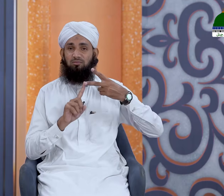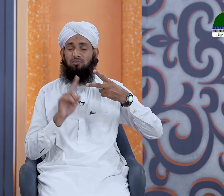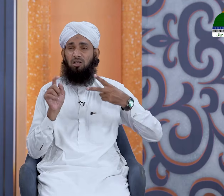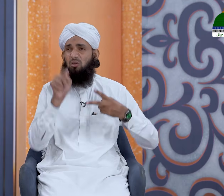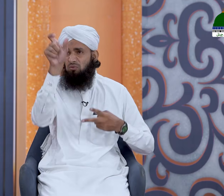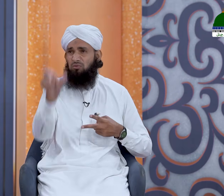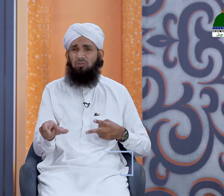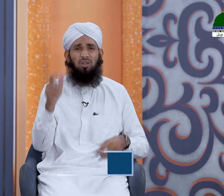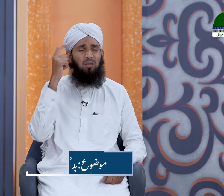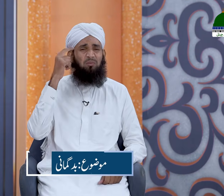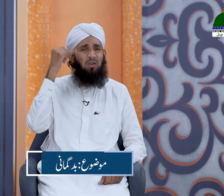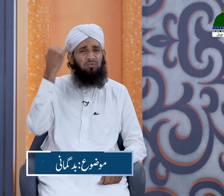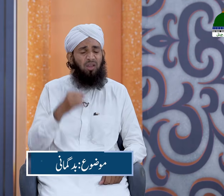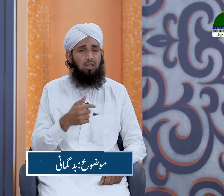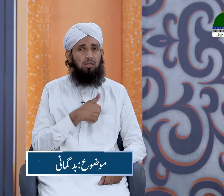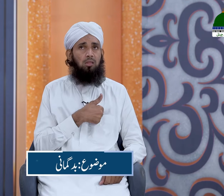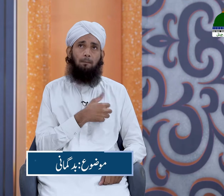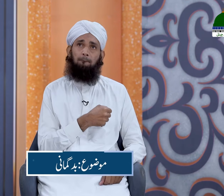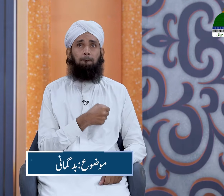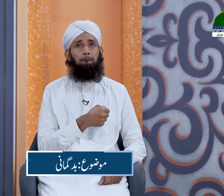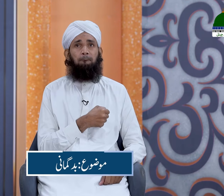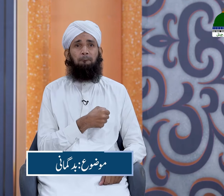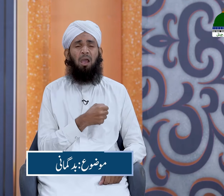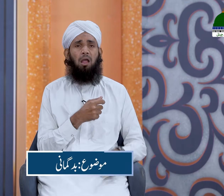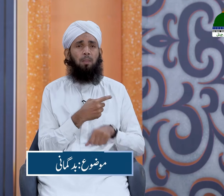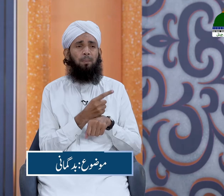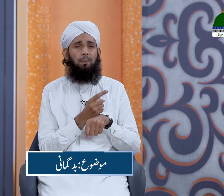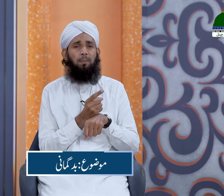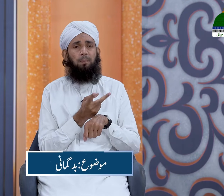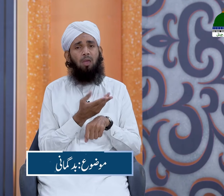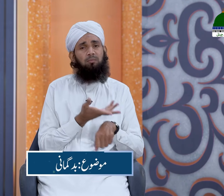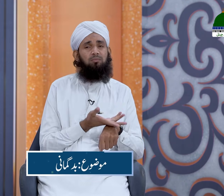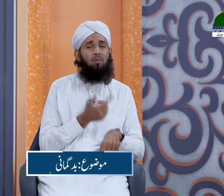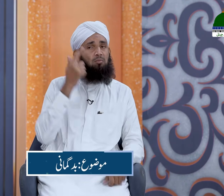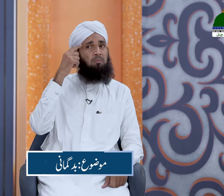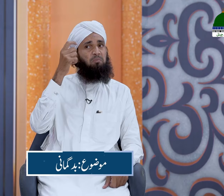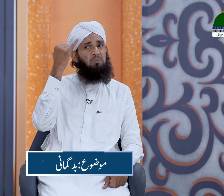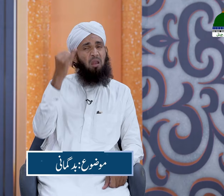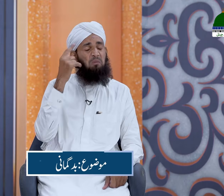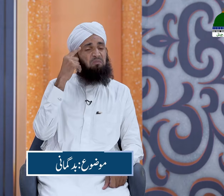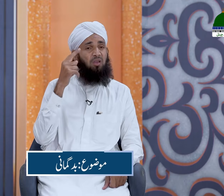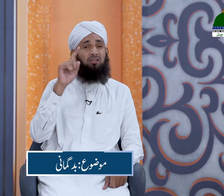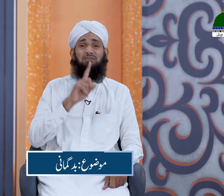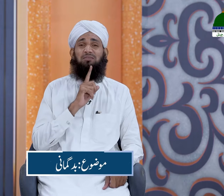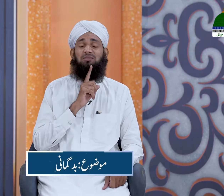بدگمانی ہونے اور اسے دل پر جمانے میں چند سیکنڈز بھی نہیں لگتے، لیکن اس کی سزا جہنم